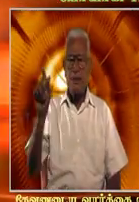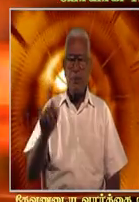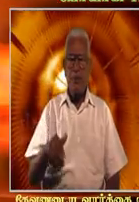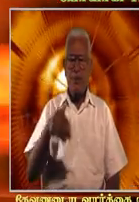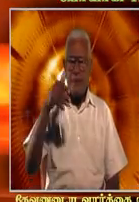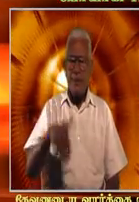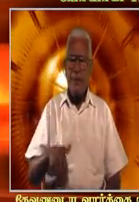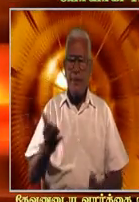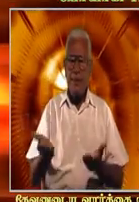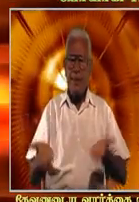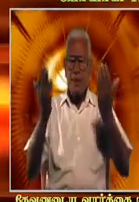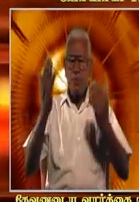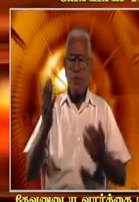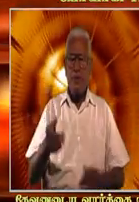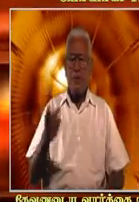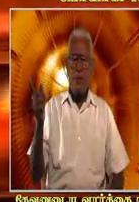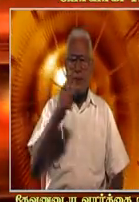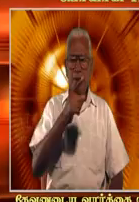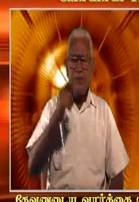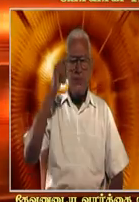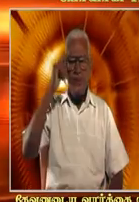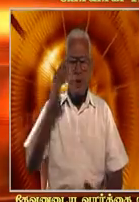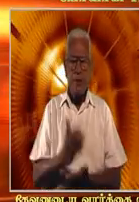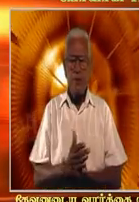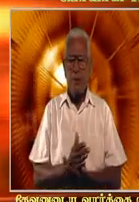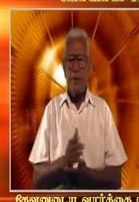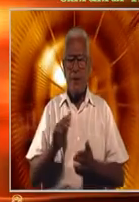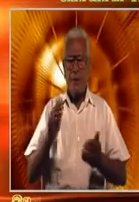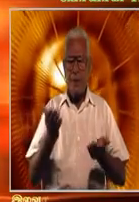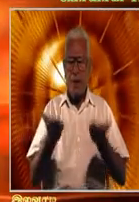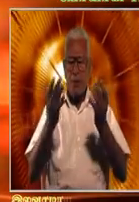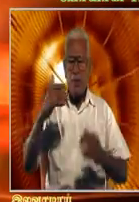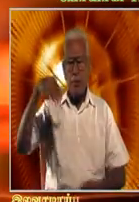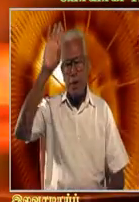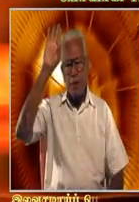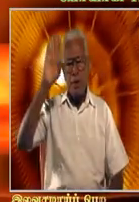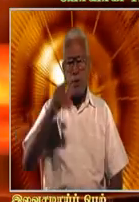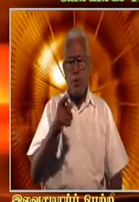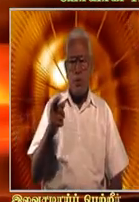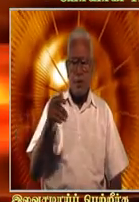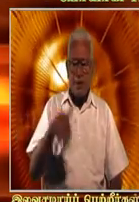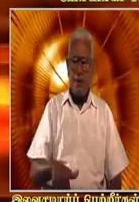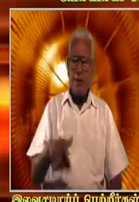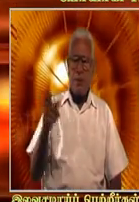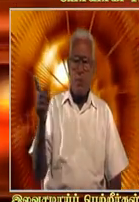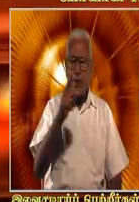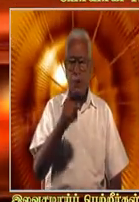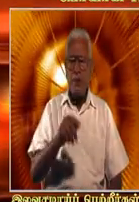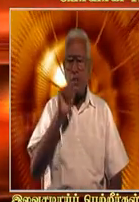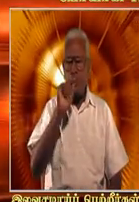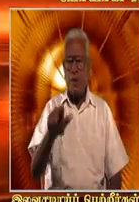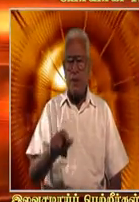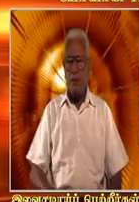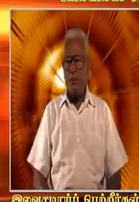பசனம் 29 49.. இது நடக்கும் போது நீங்கள் விசுவாசிக்கும் படியாக நடப்பதருக்கும் உண்ணமே இறைகளுங்களுக்கும்